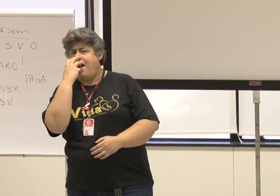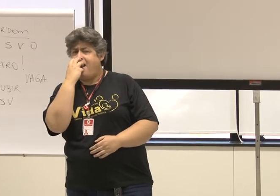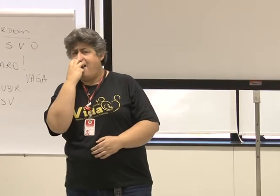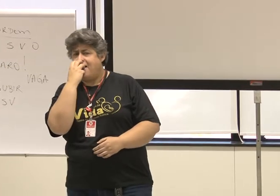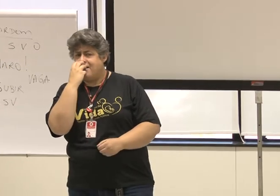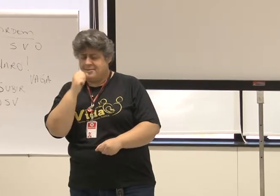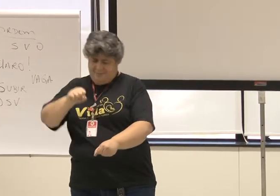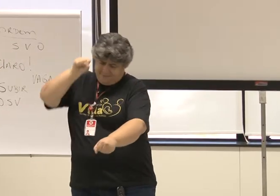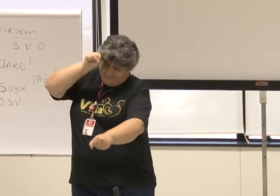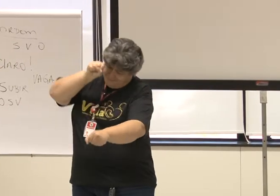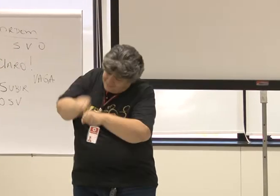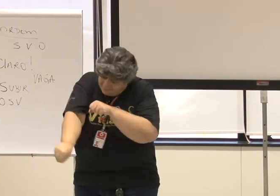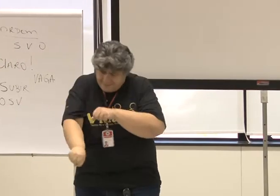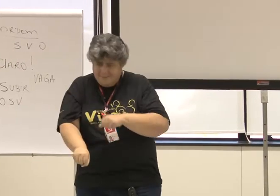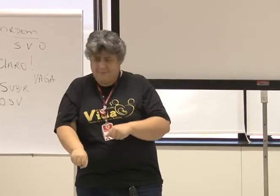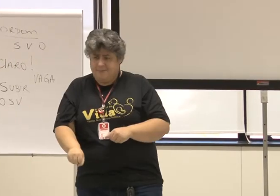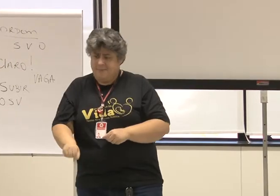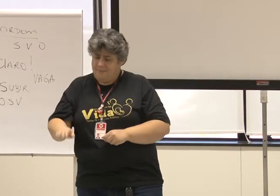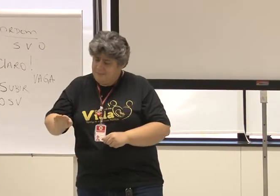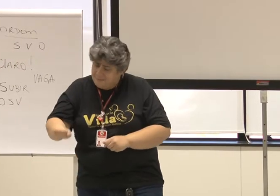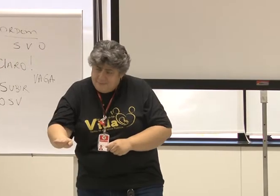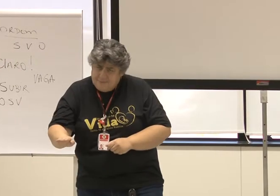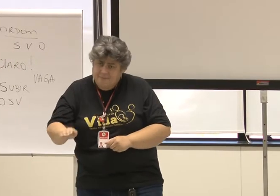A mulher brava com o cachorro.